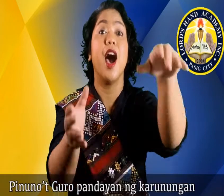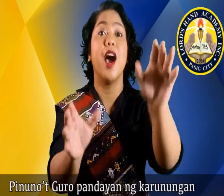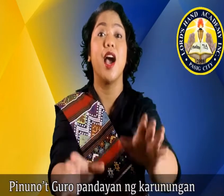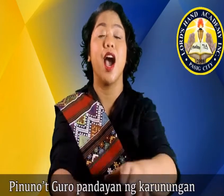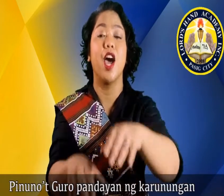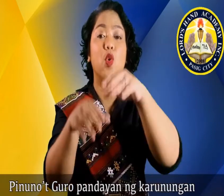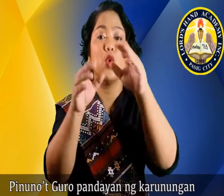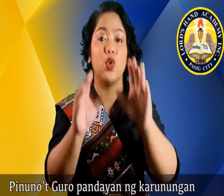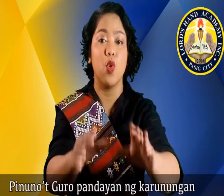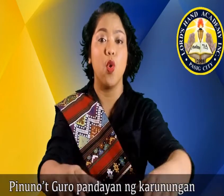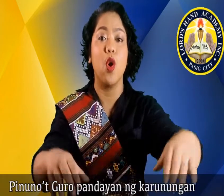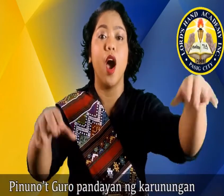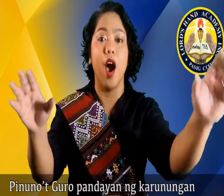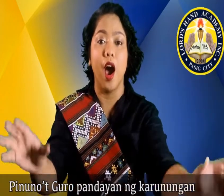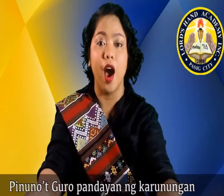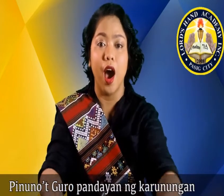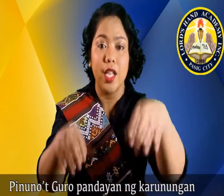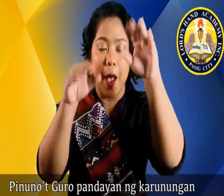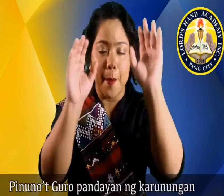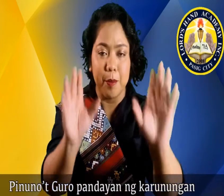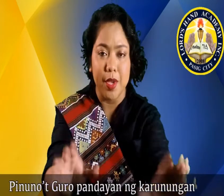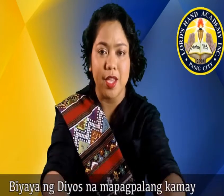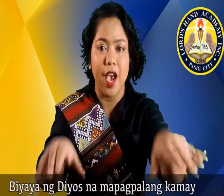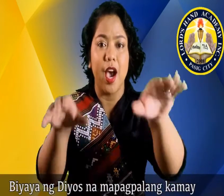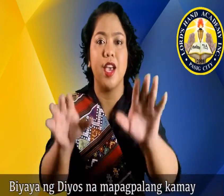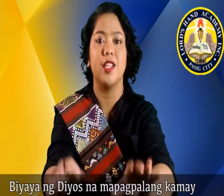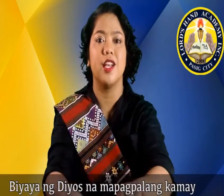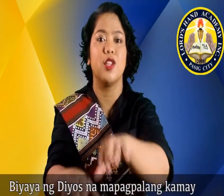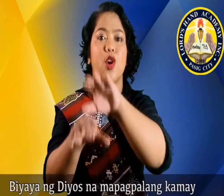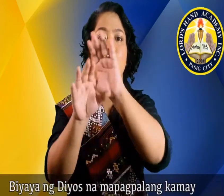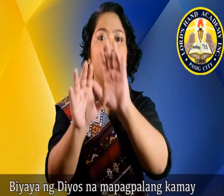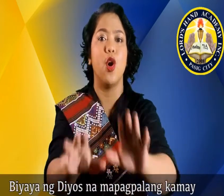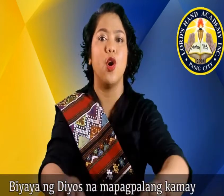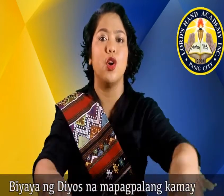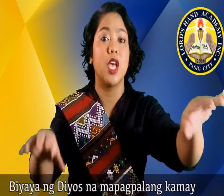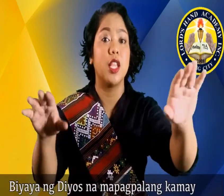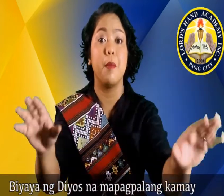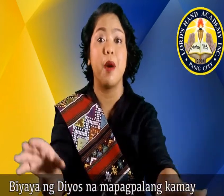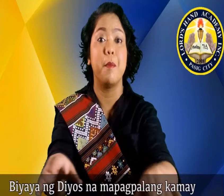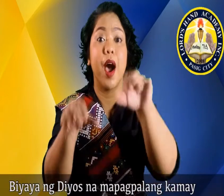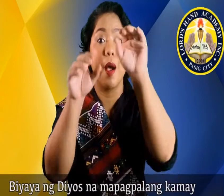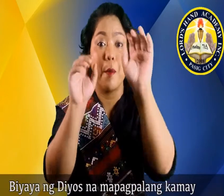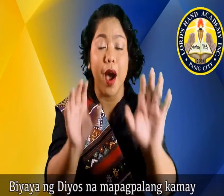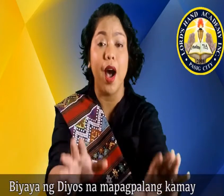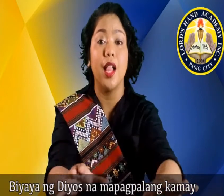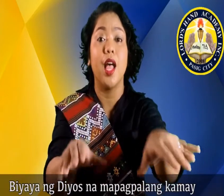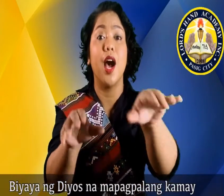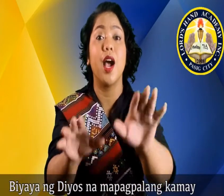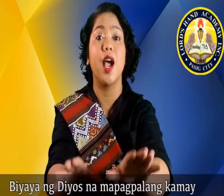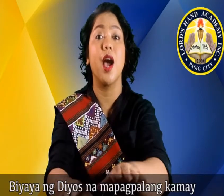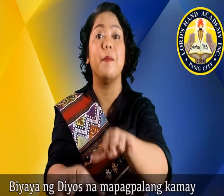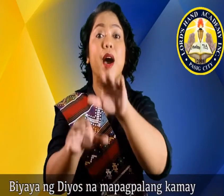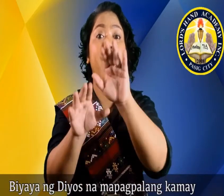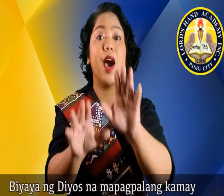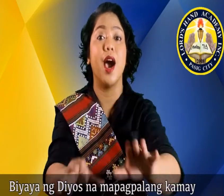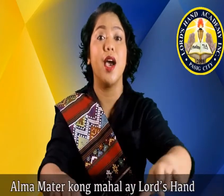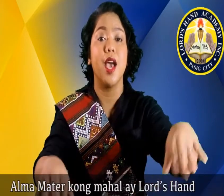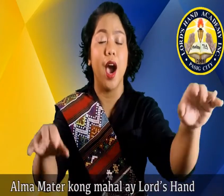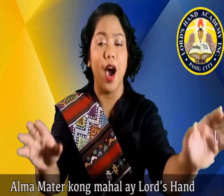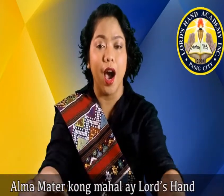pandayan ng karunungan, biyaya ng Diyos na mapagpalang